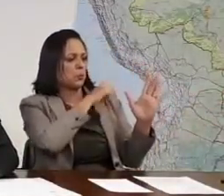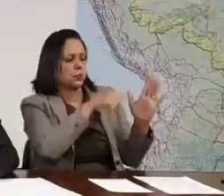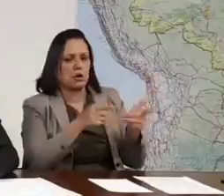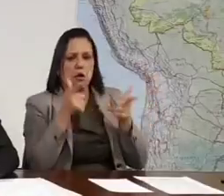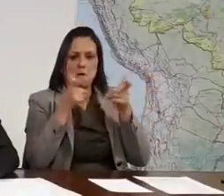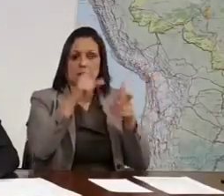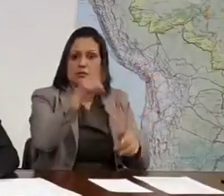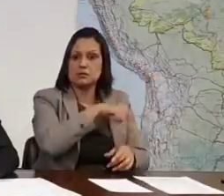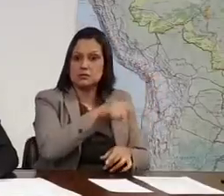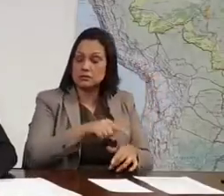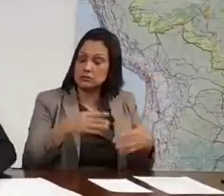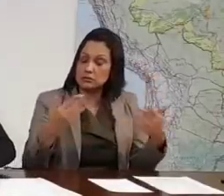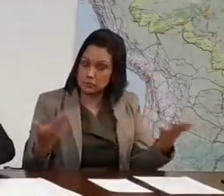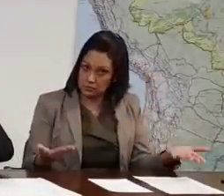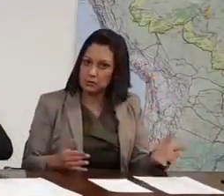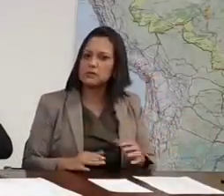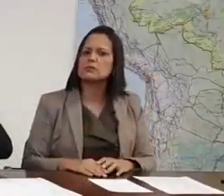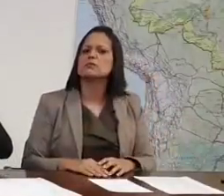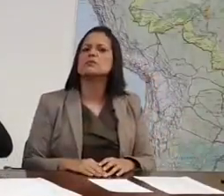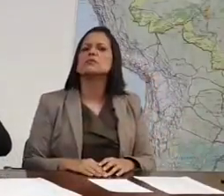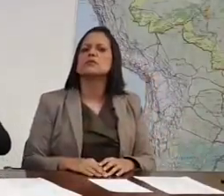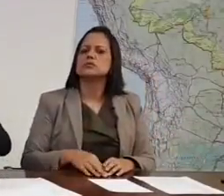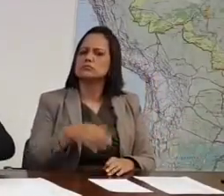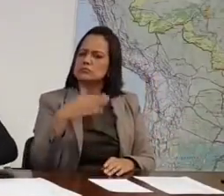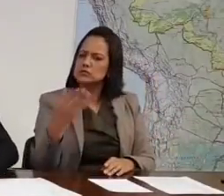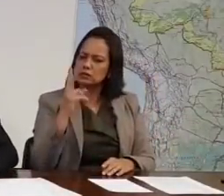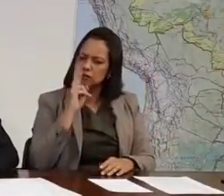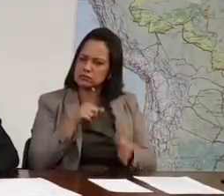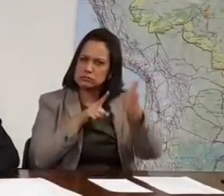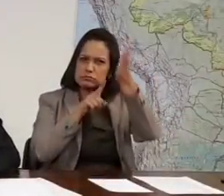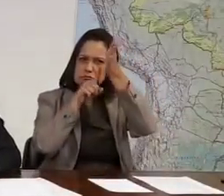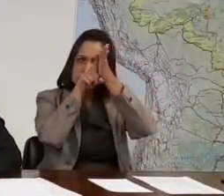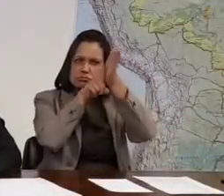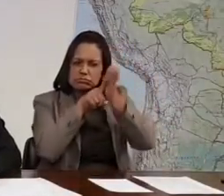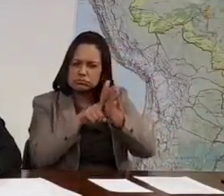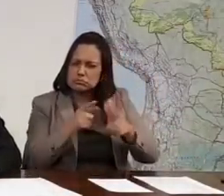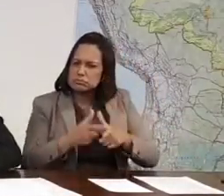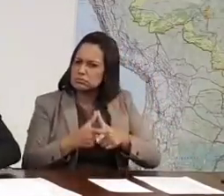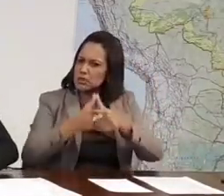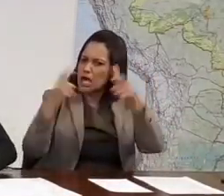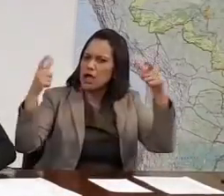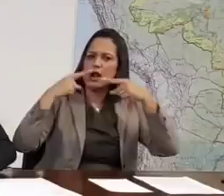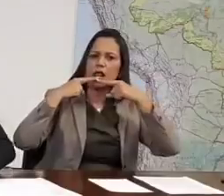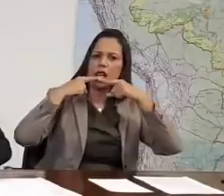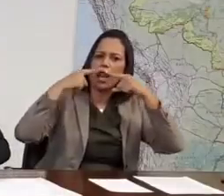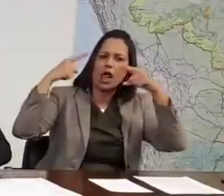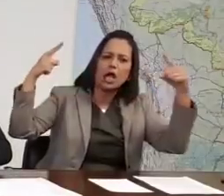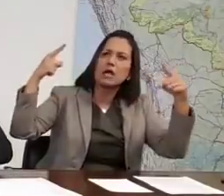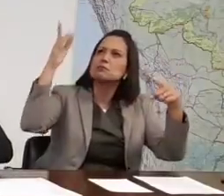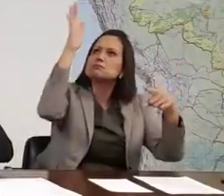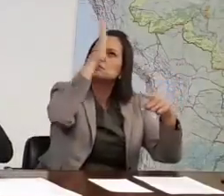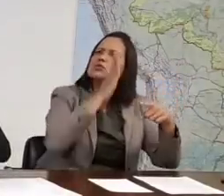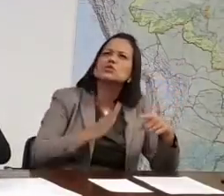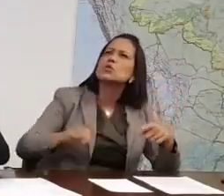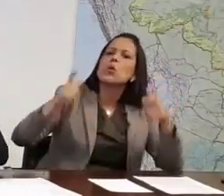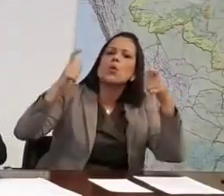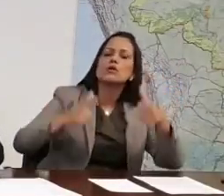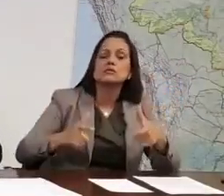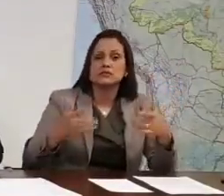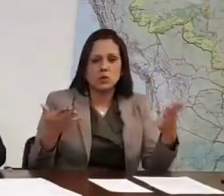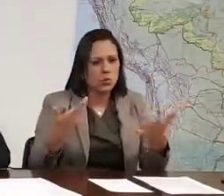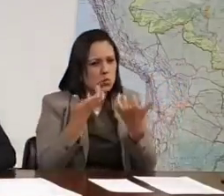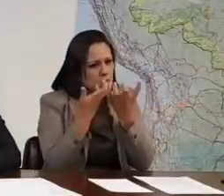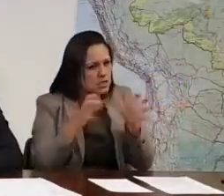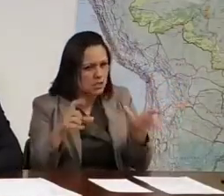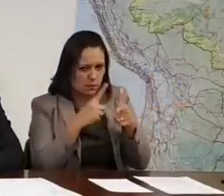decreto. Então nós levantamos aqui onde tinha maior incidência de reclamações sobre isso. E para nós não ter problemas com a